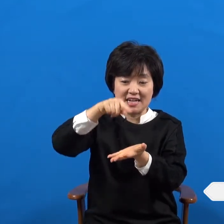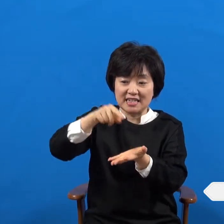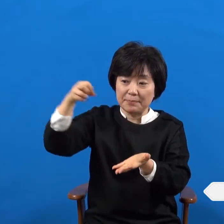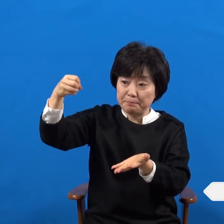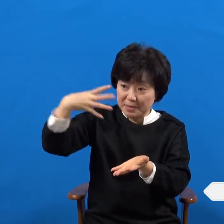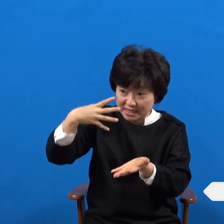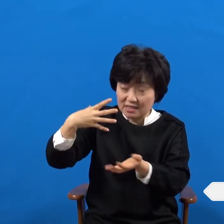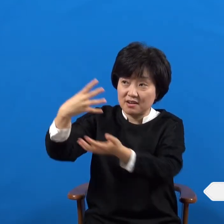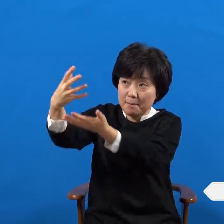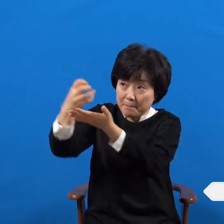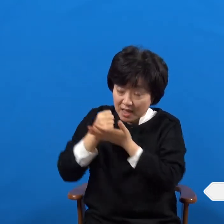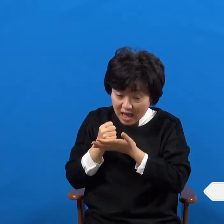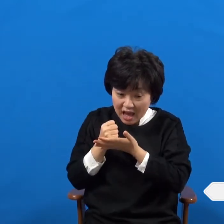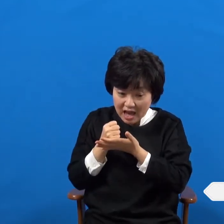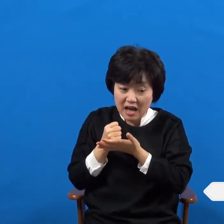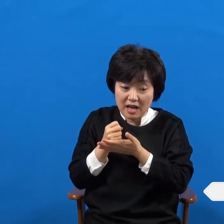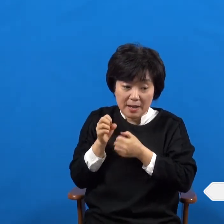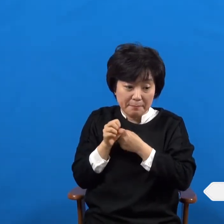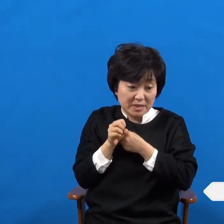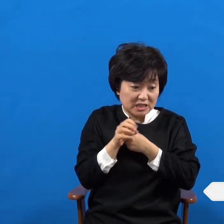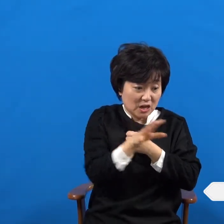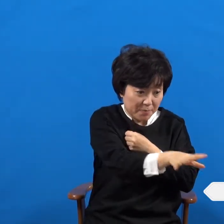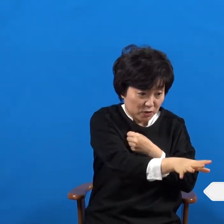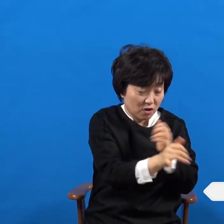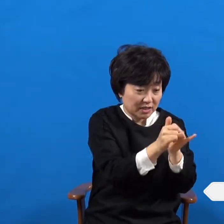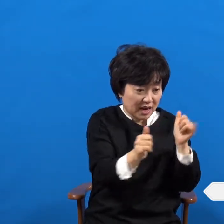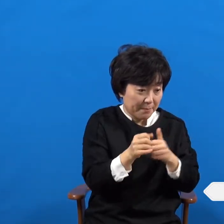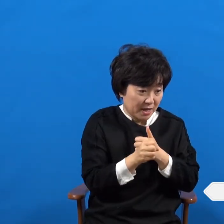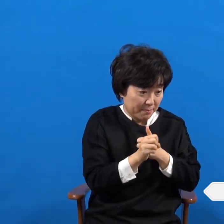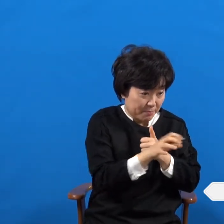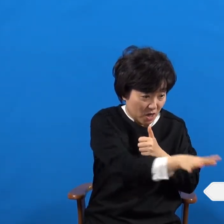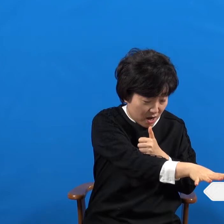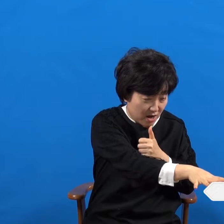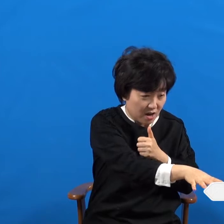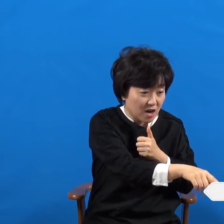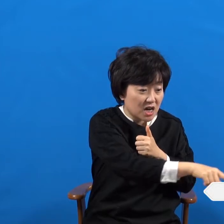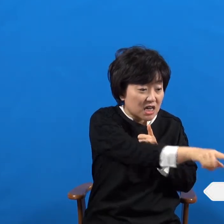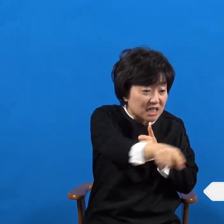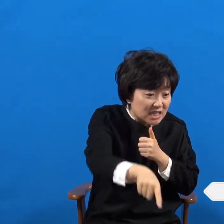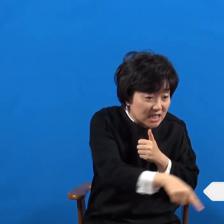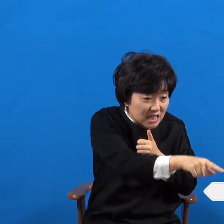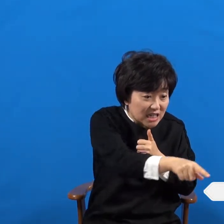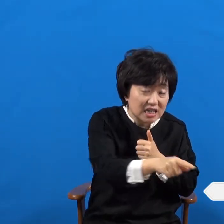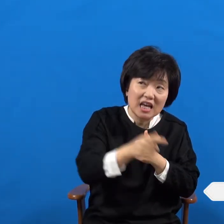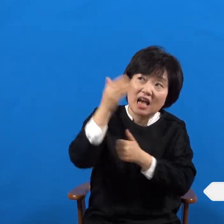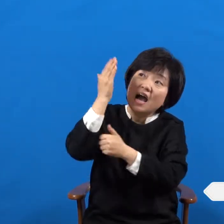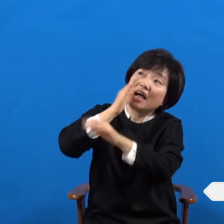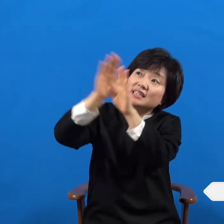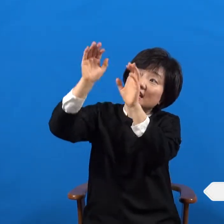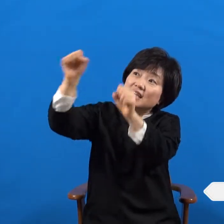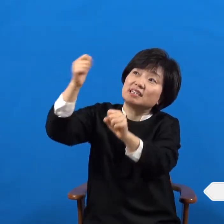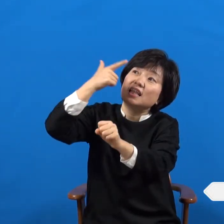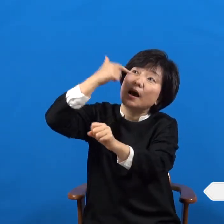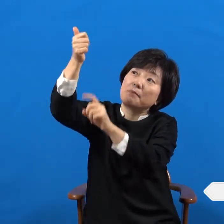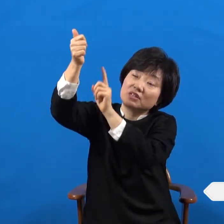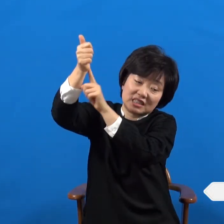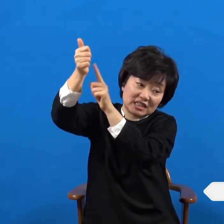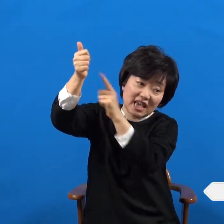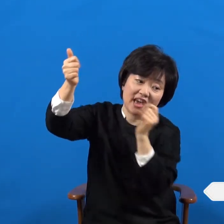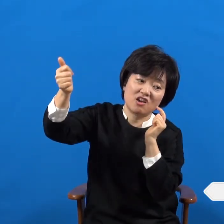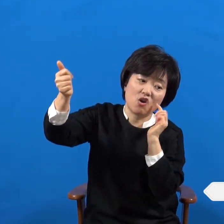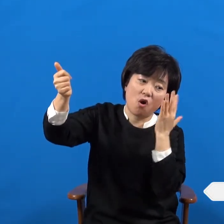빛을 사람들에게 비추어서 그들로 하늘에 계신 너희 아버지께